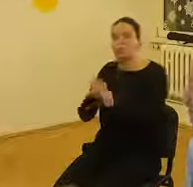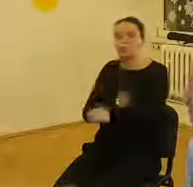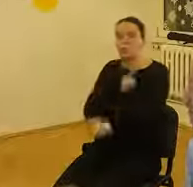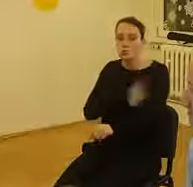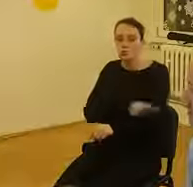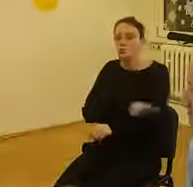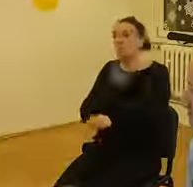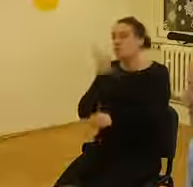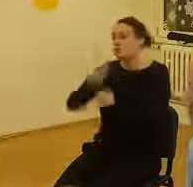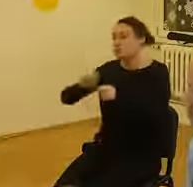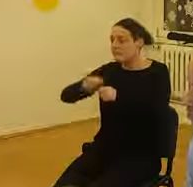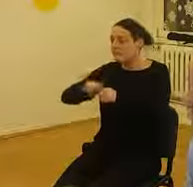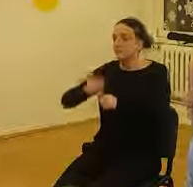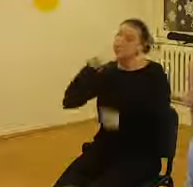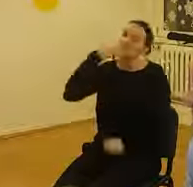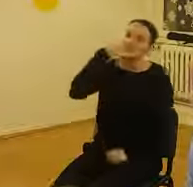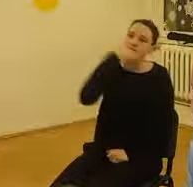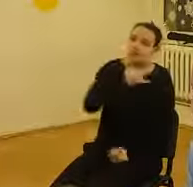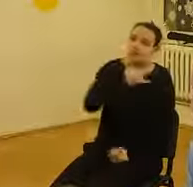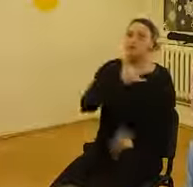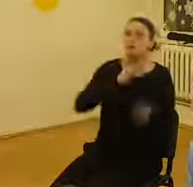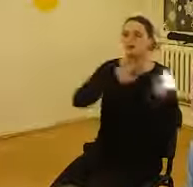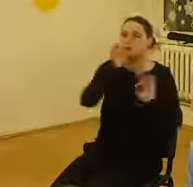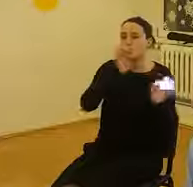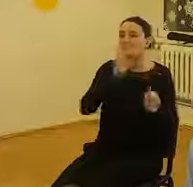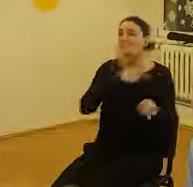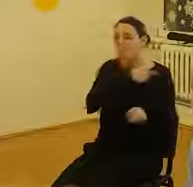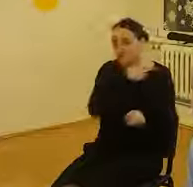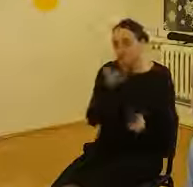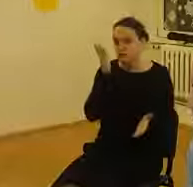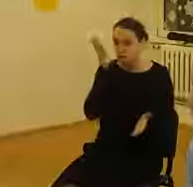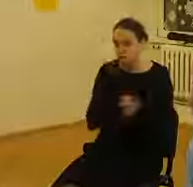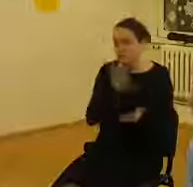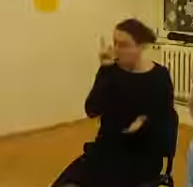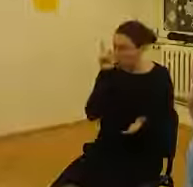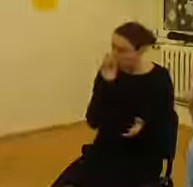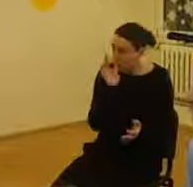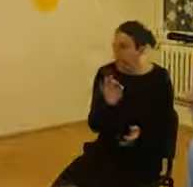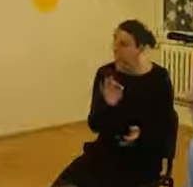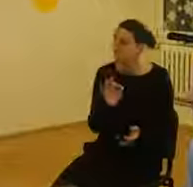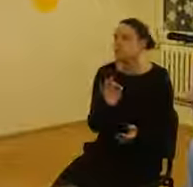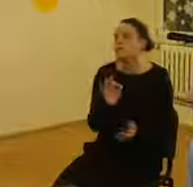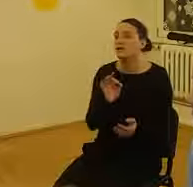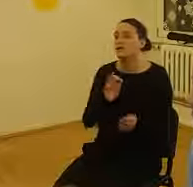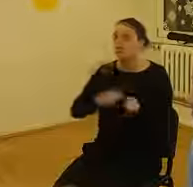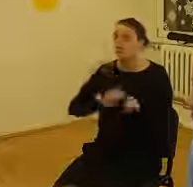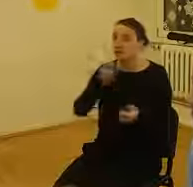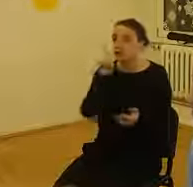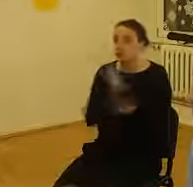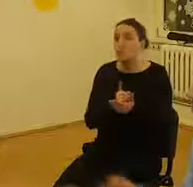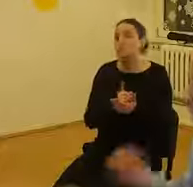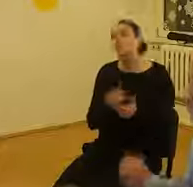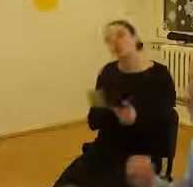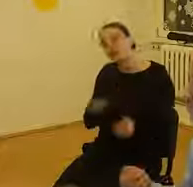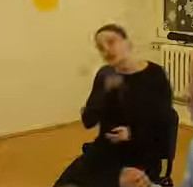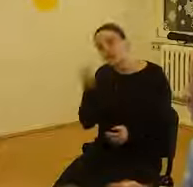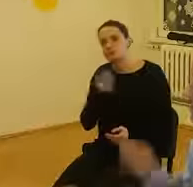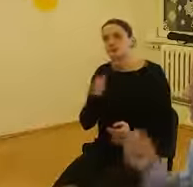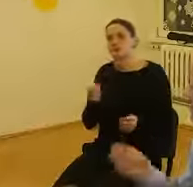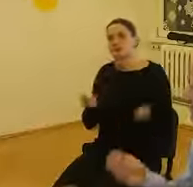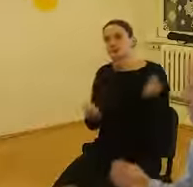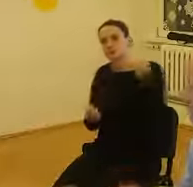do Państwa zadzwonią i poinformują Państwa, że zostaliście zweryfikowani pozytywnie i poproszą o przyjechanie jeszcze raz, bo